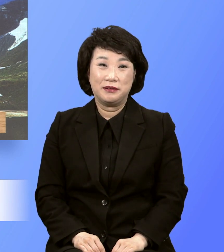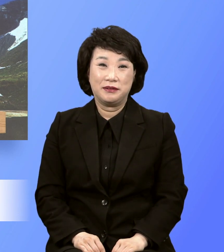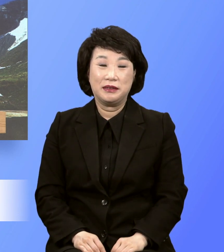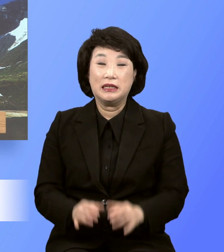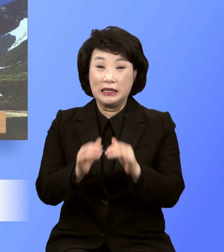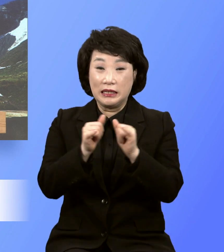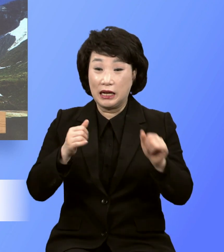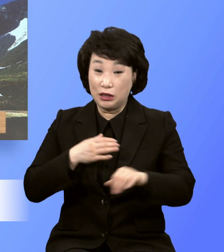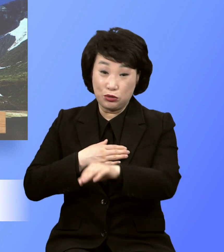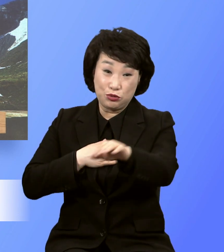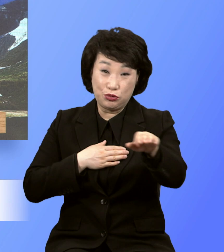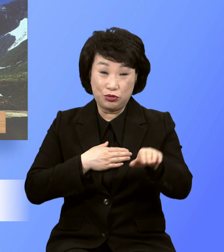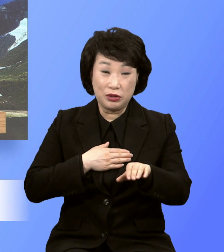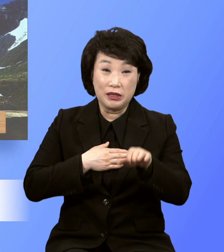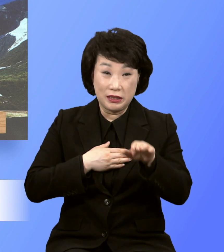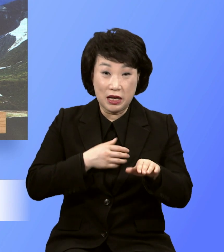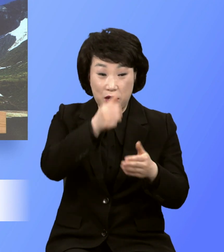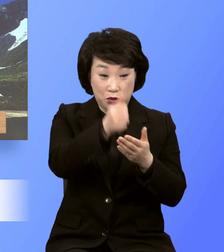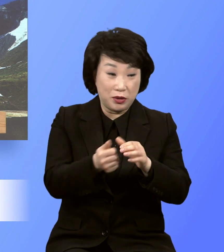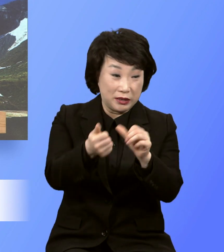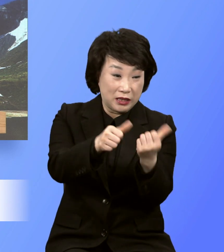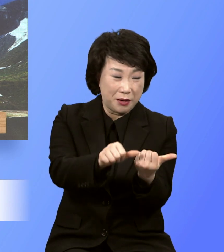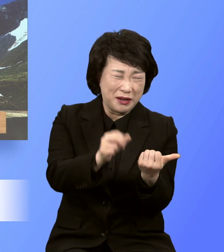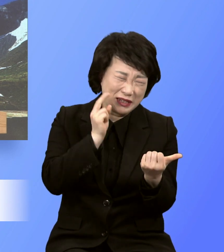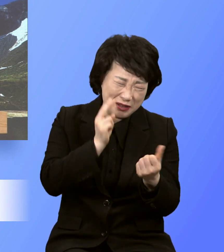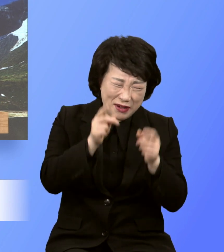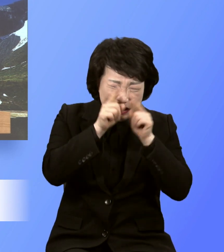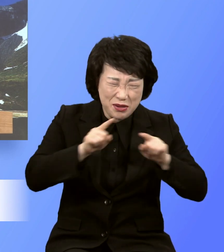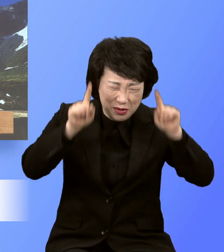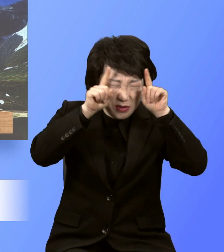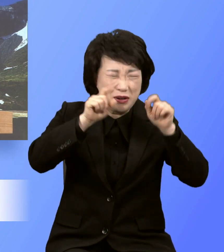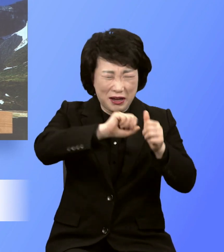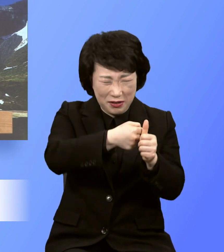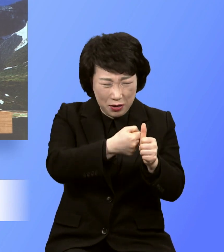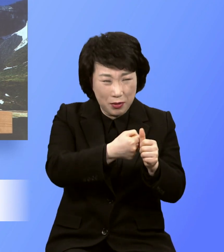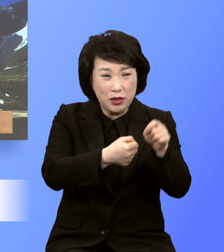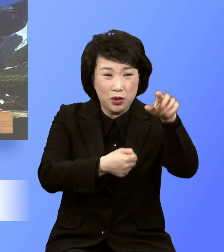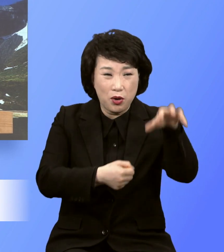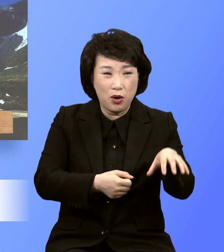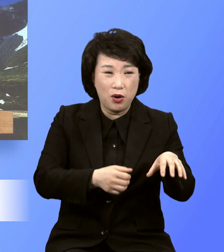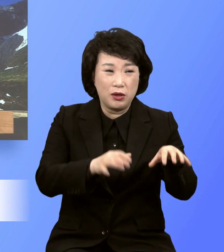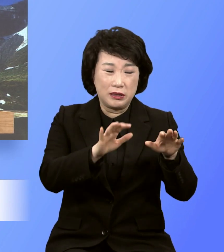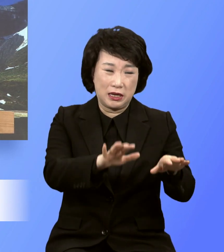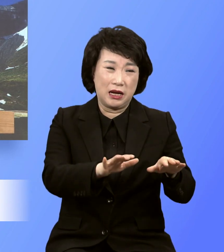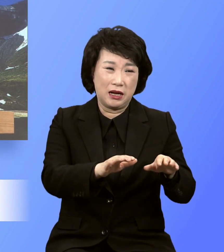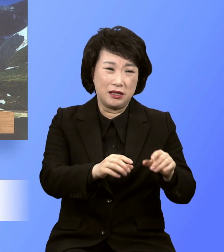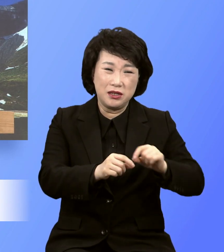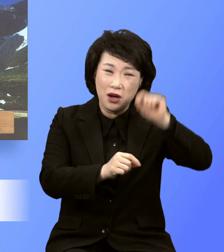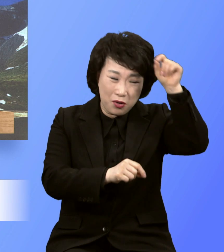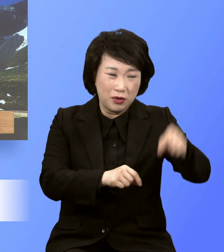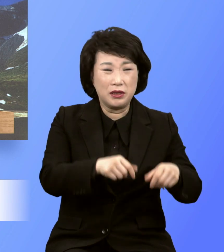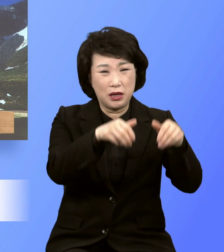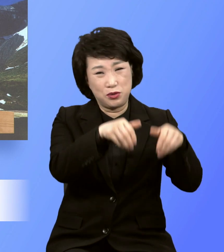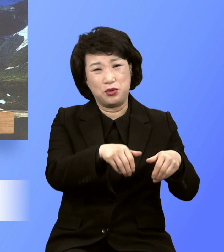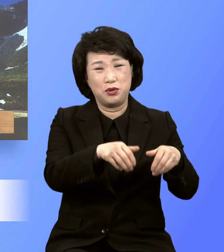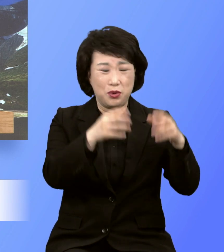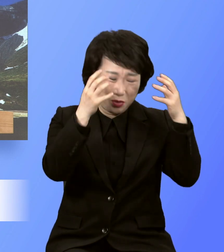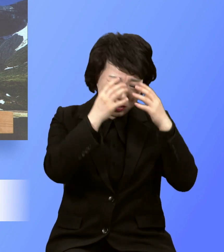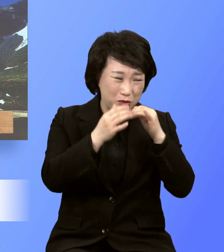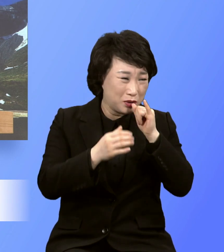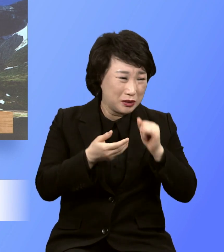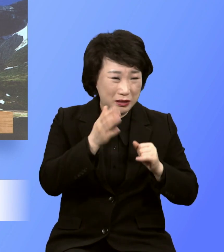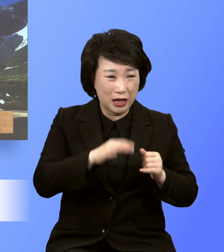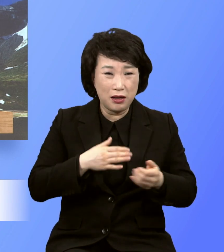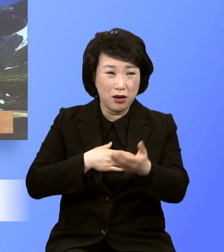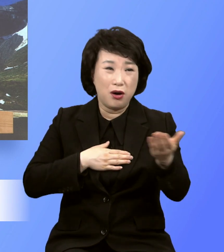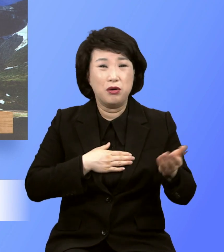그러니까 인간은 죄와 사모가 참혹한 지옥의 형벌에 영원한 노예의 고통에서